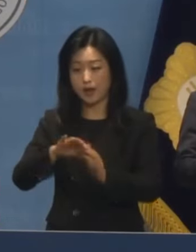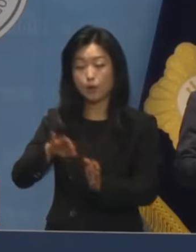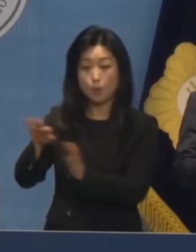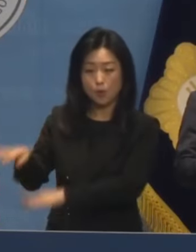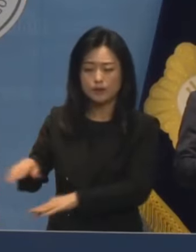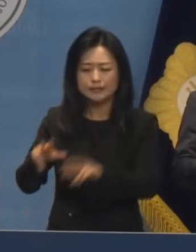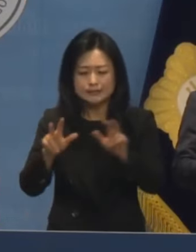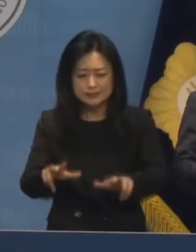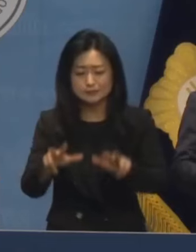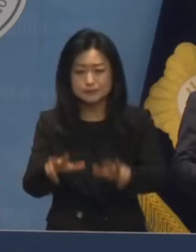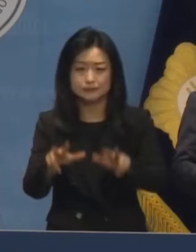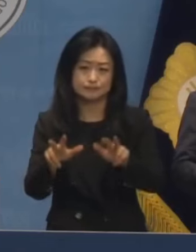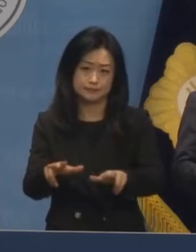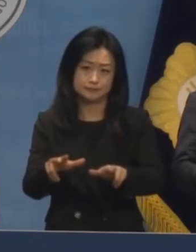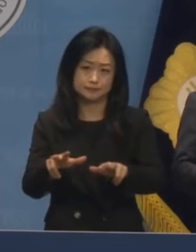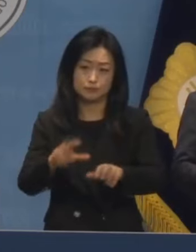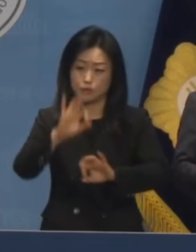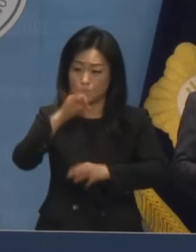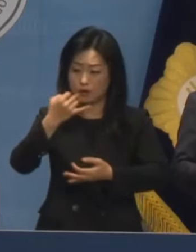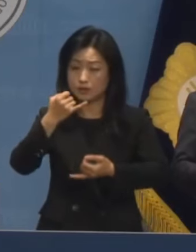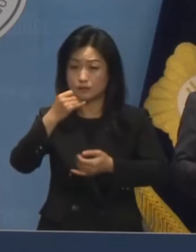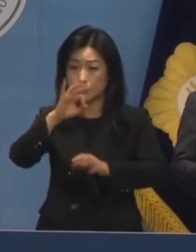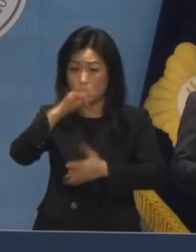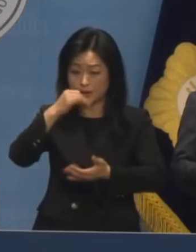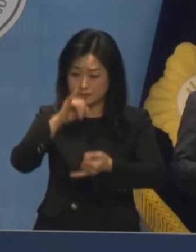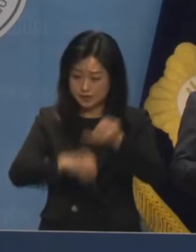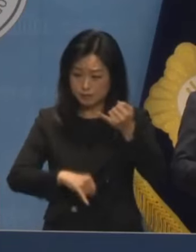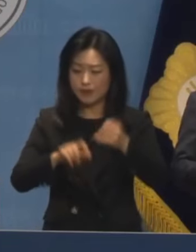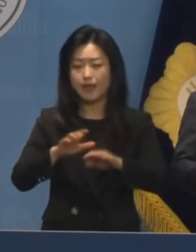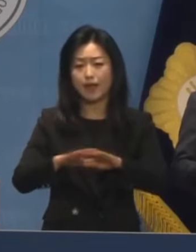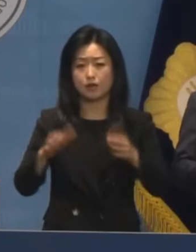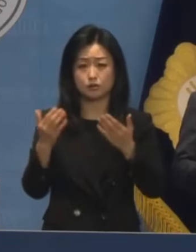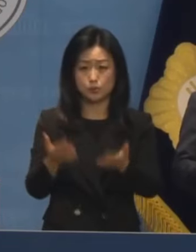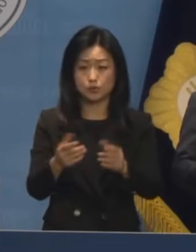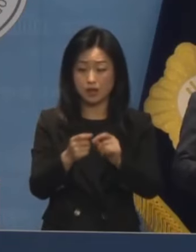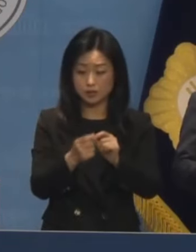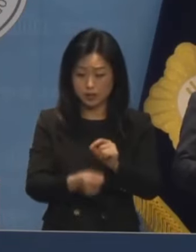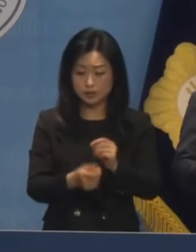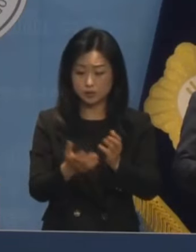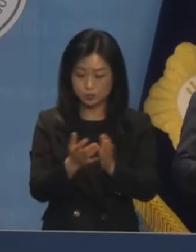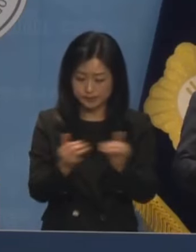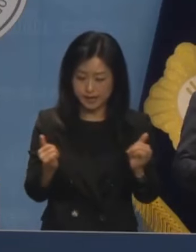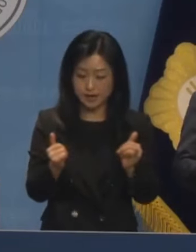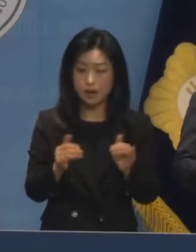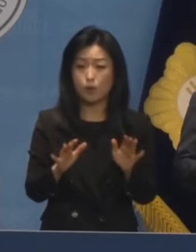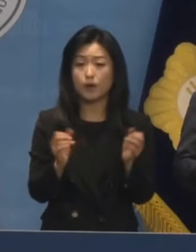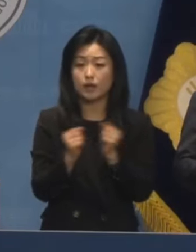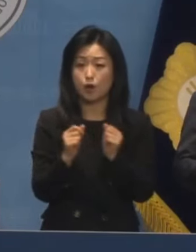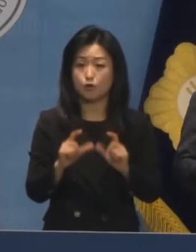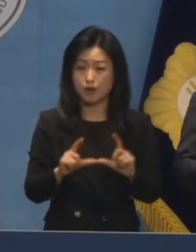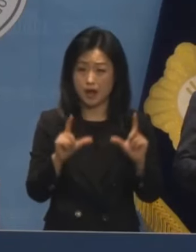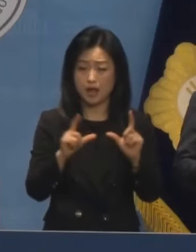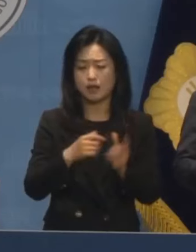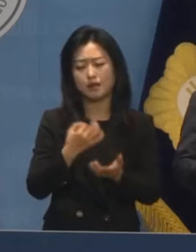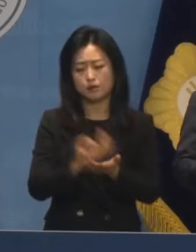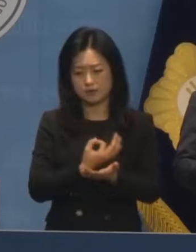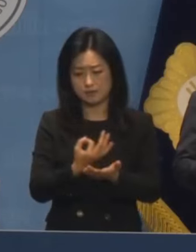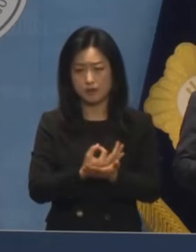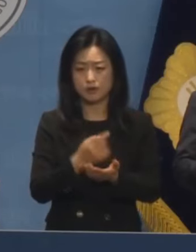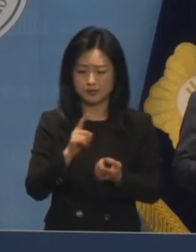당장 어 임금 채보를 해결해서 하층 노동자들이 올 겨울을 따뜻하게 나기 위한